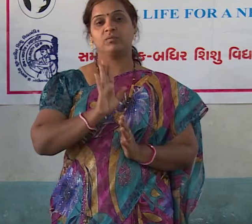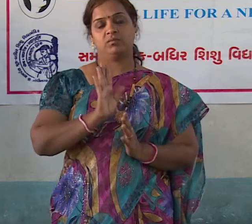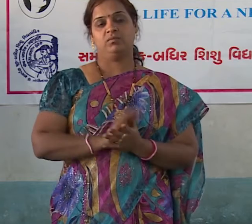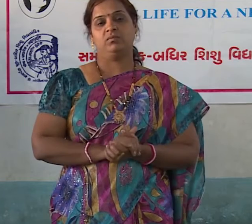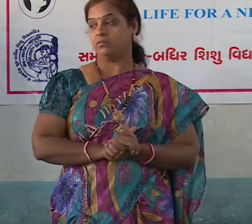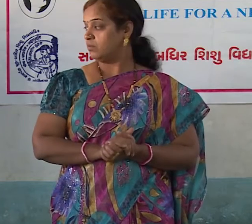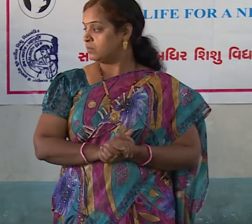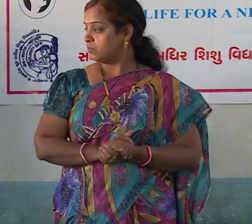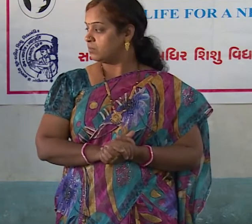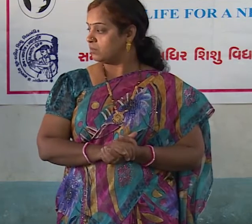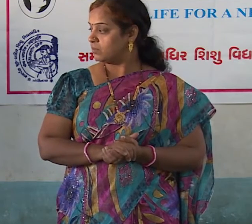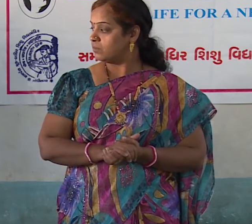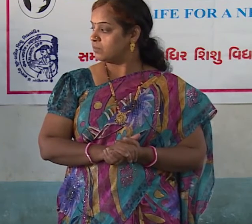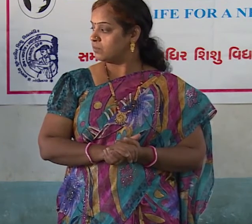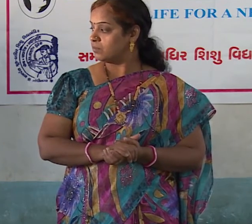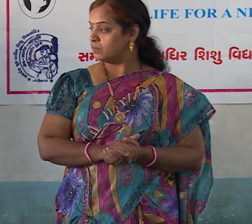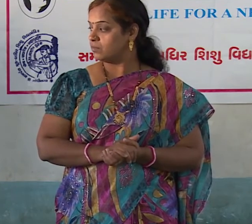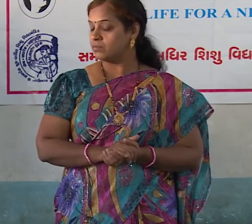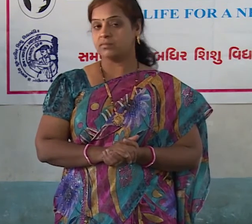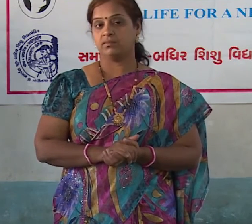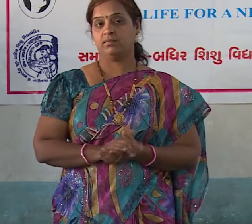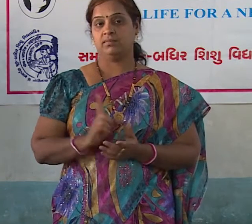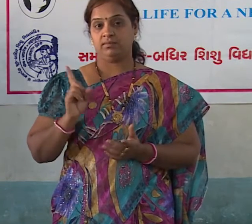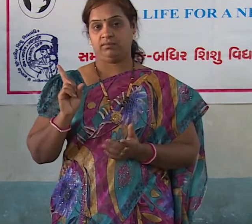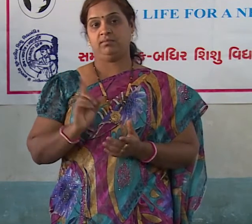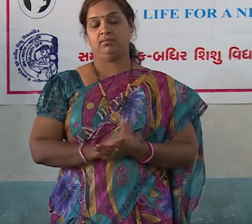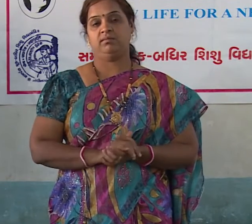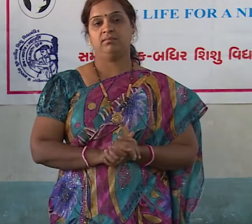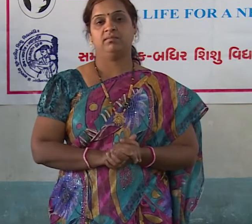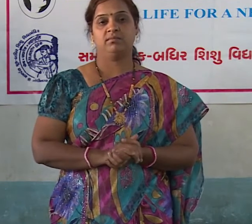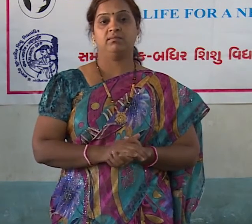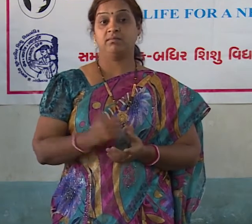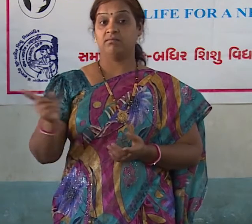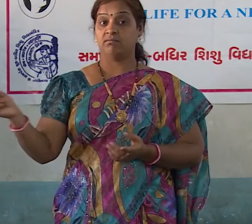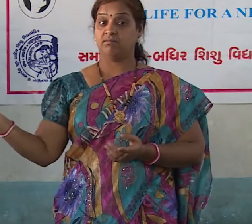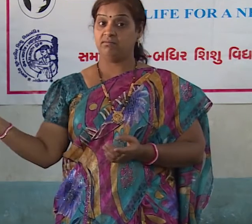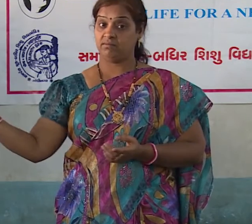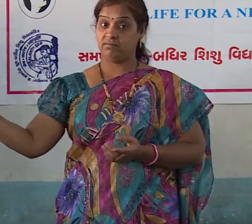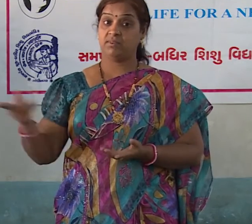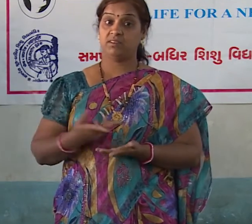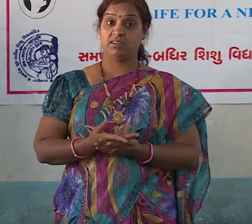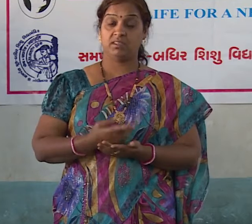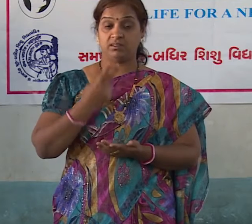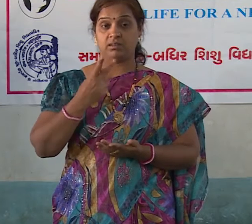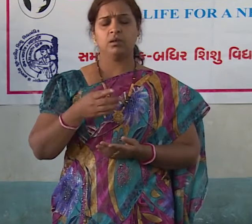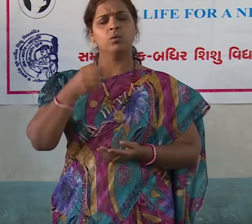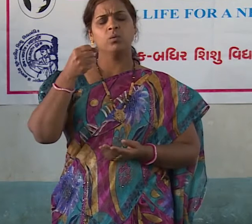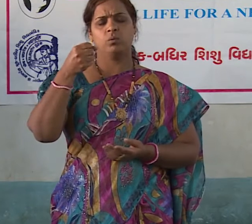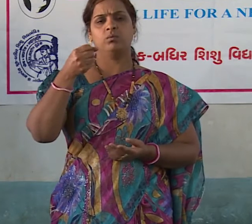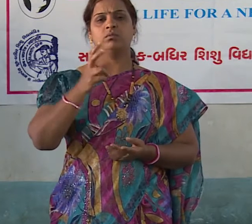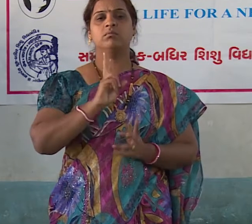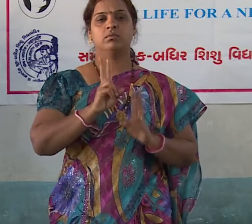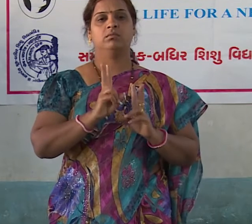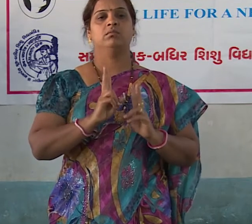मॉडल में दिखाया है कि एक व्यक्ति है, किसी ऑफिसर से मिलना चाहता